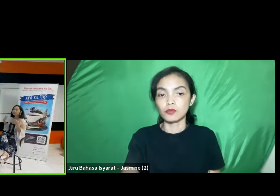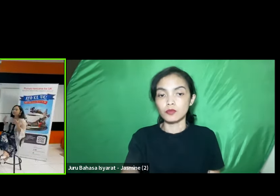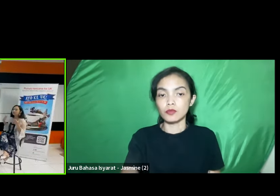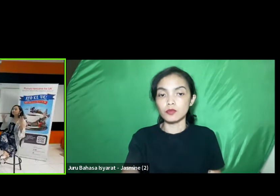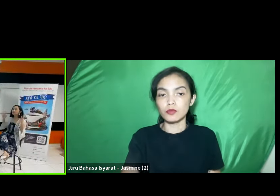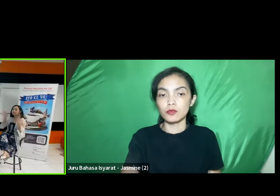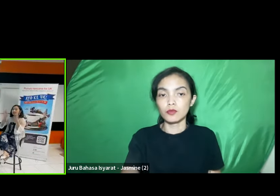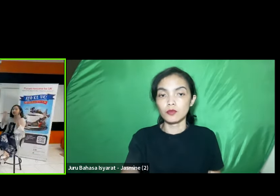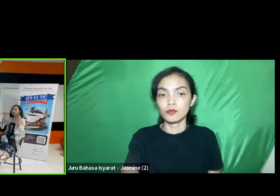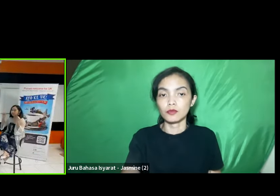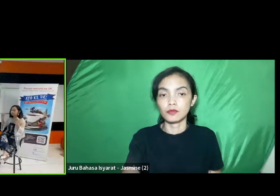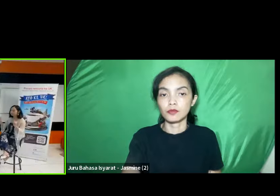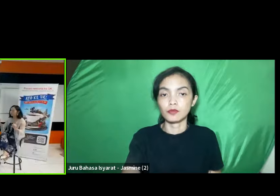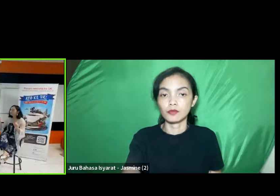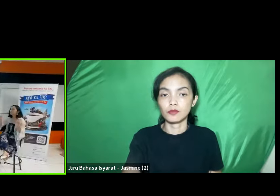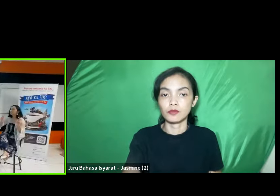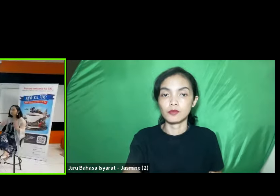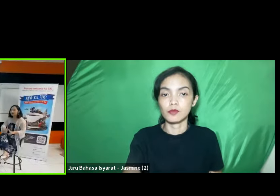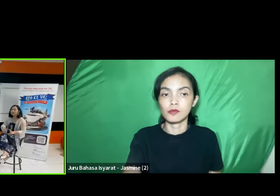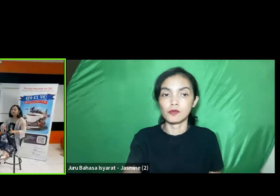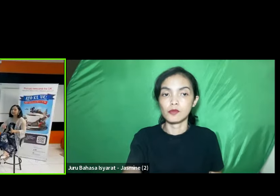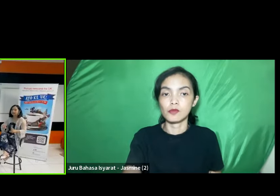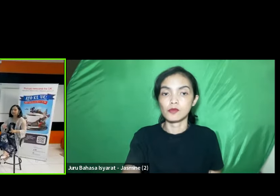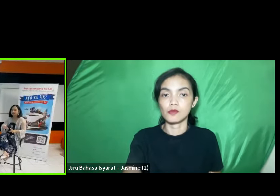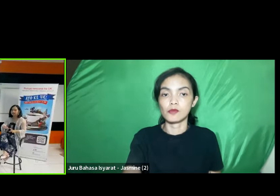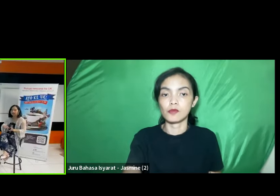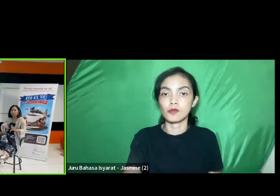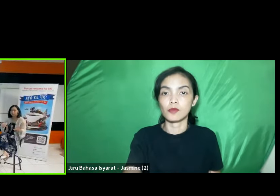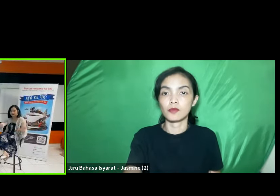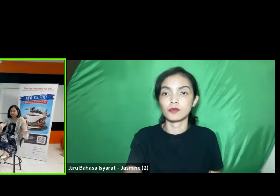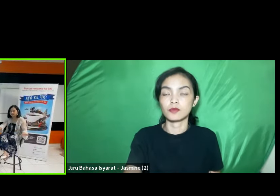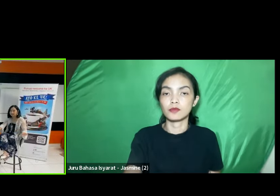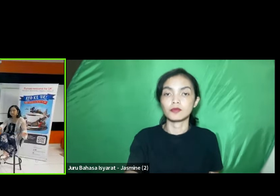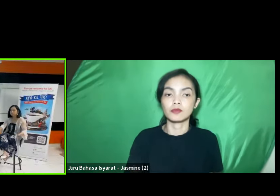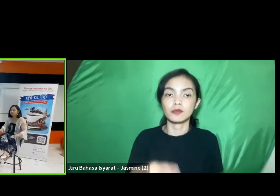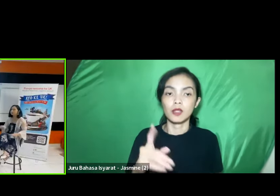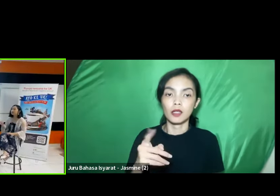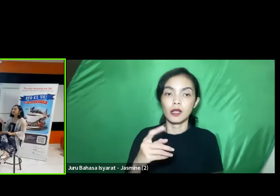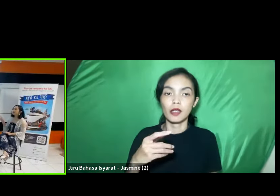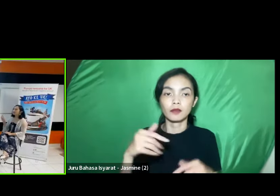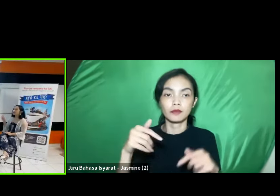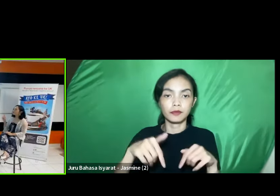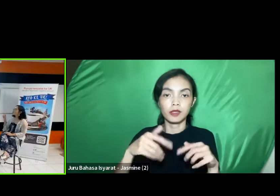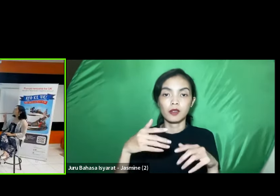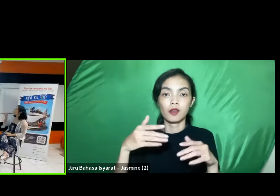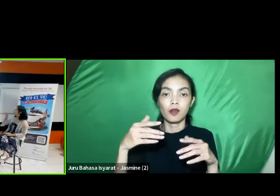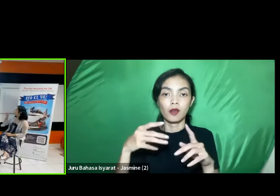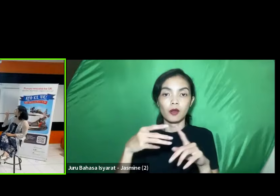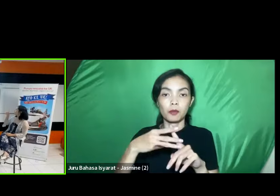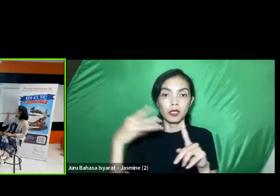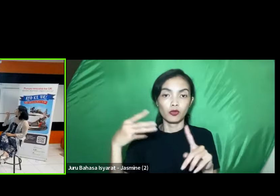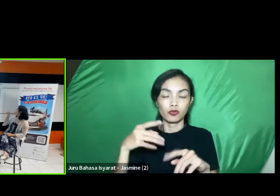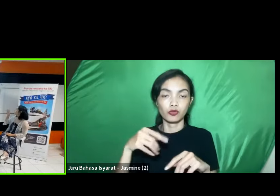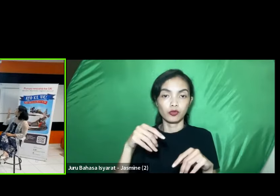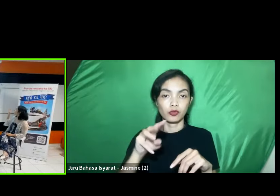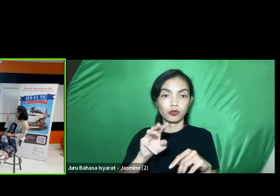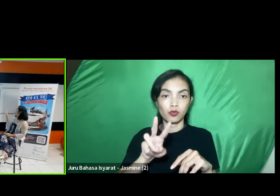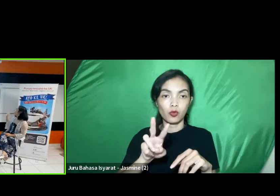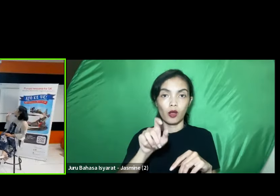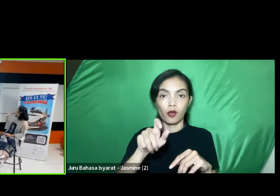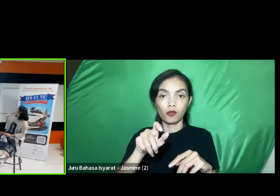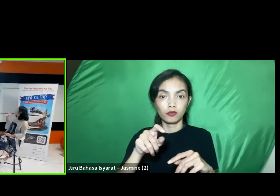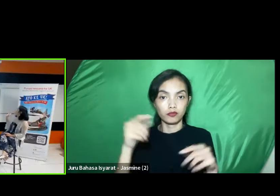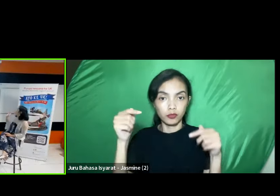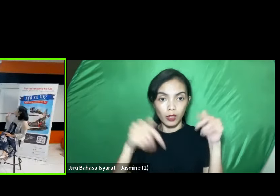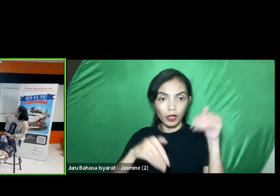dulu tiga questions dulu dua dari teman-teman yang offline ada di Binus dan aku mau ambil satu pertanyaan online